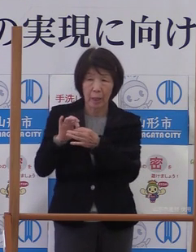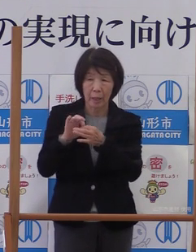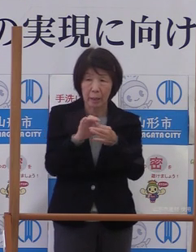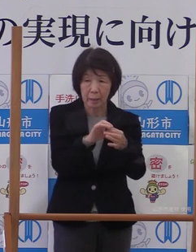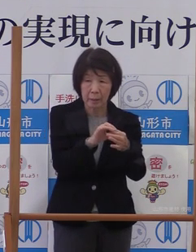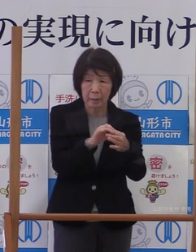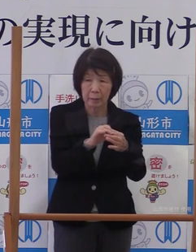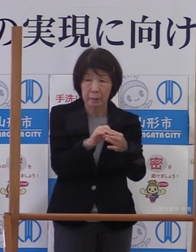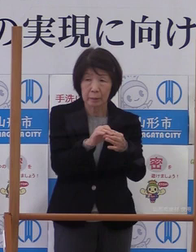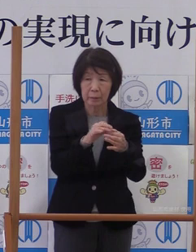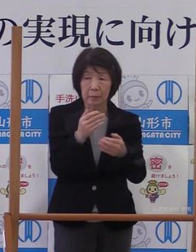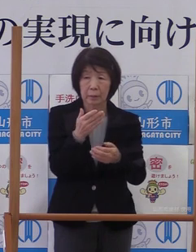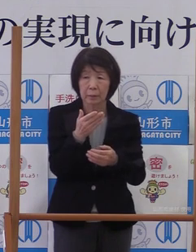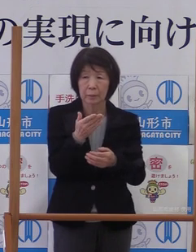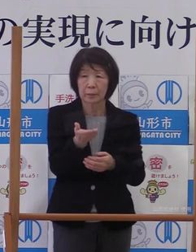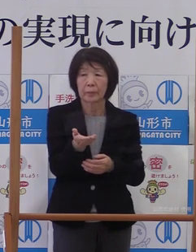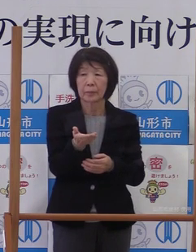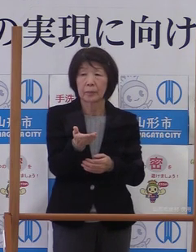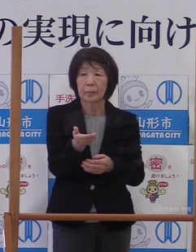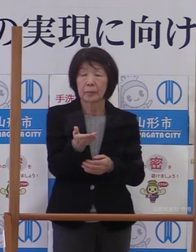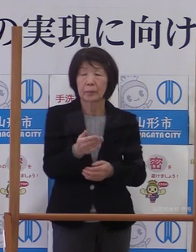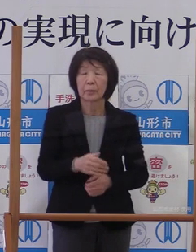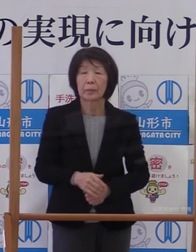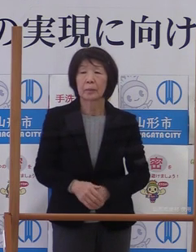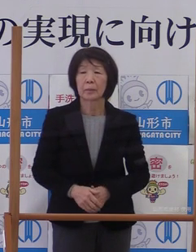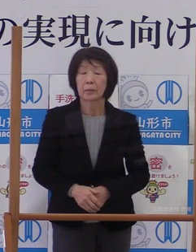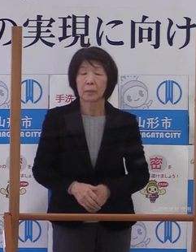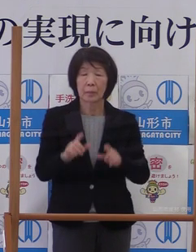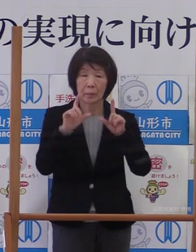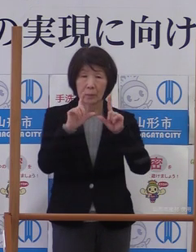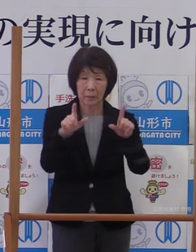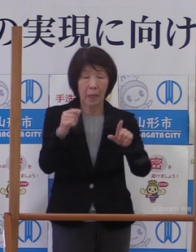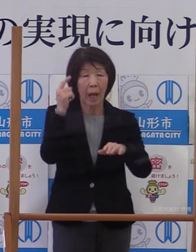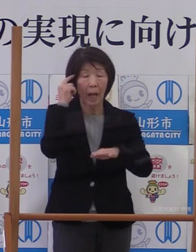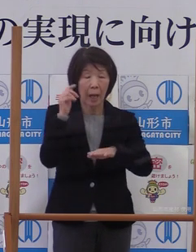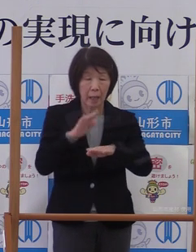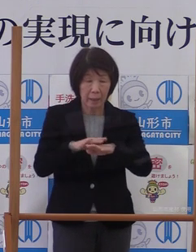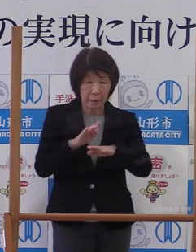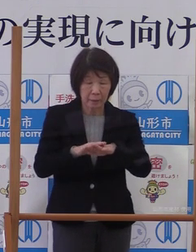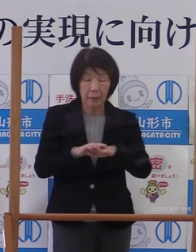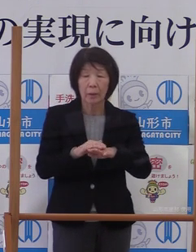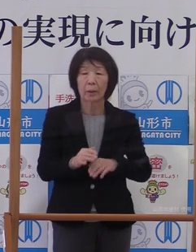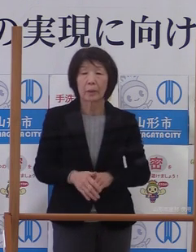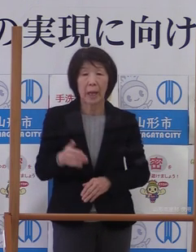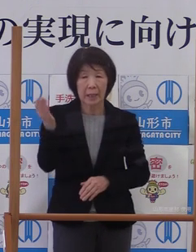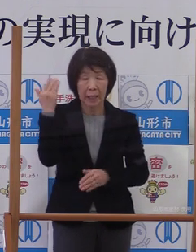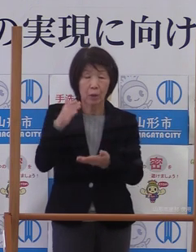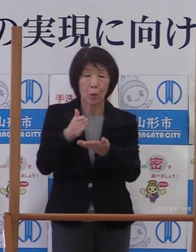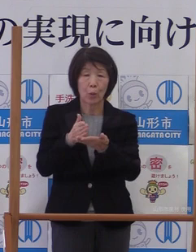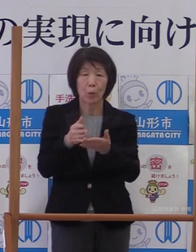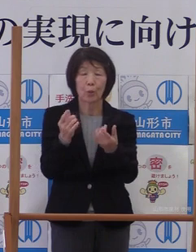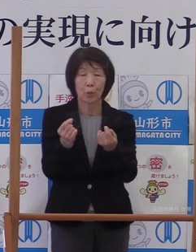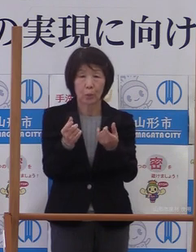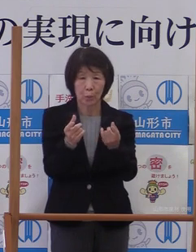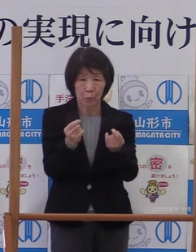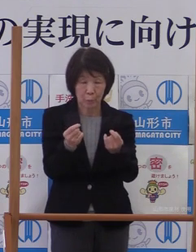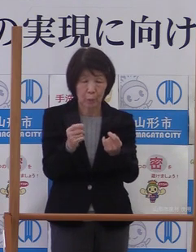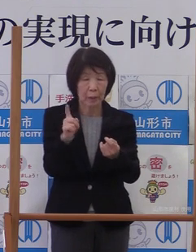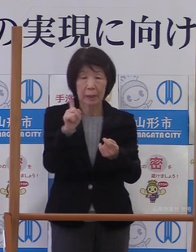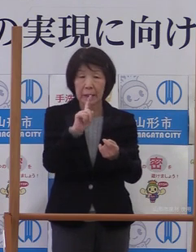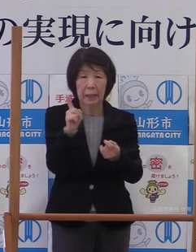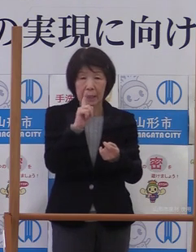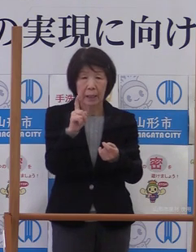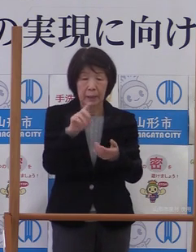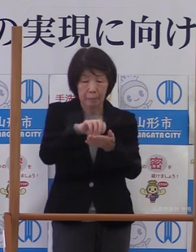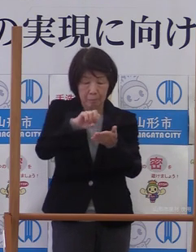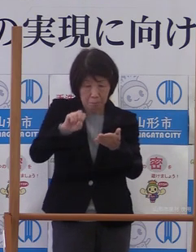でこの組んでいるということなんですね。 はい、考え方としては先ほど申し上げましたけども、こう何かをス